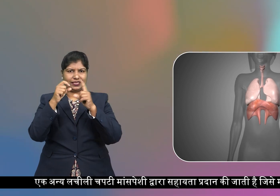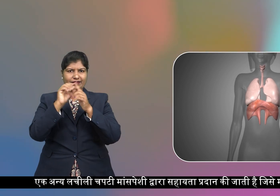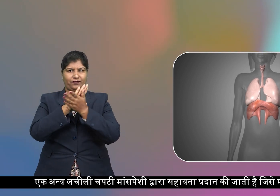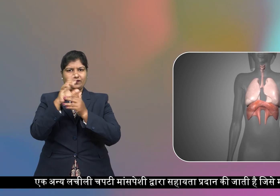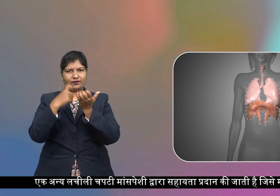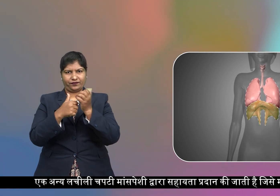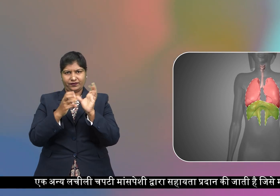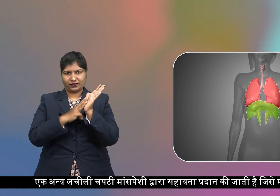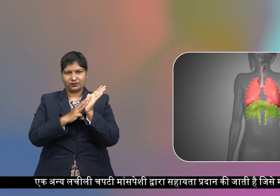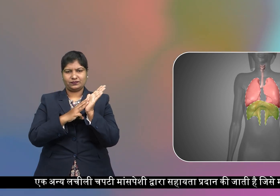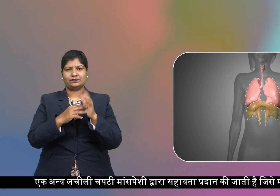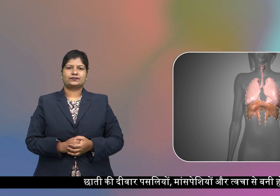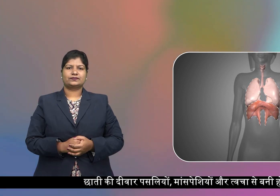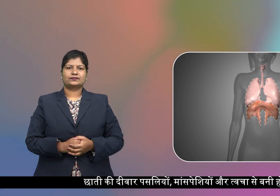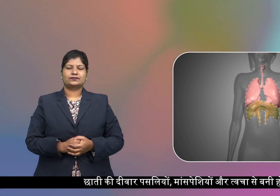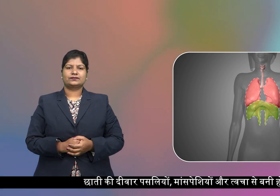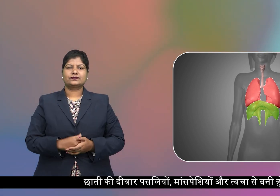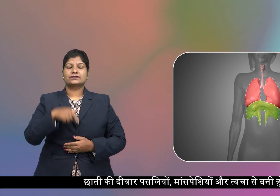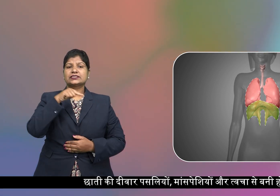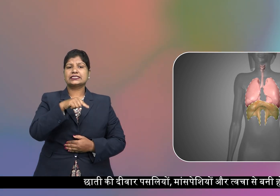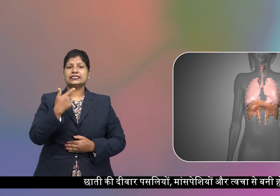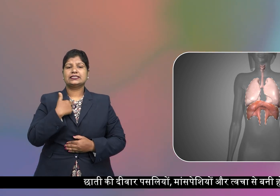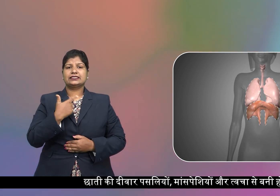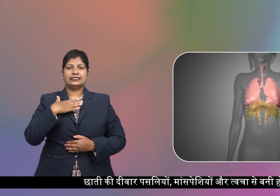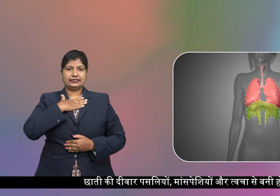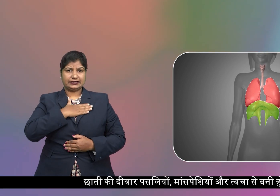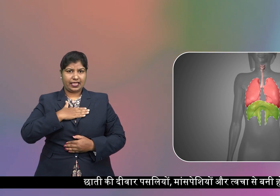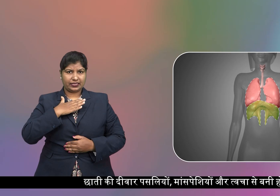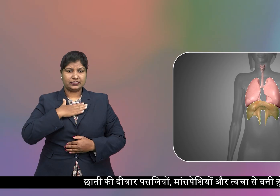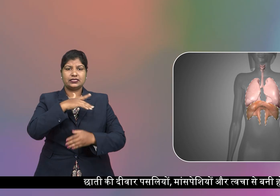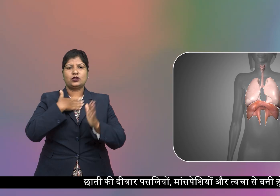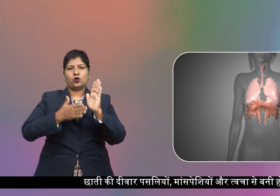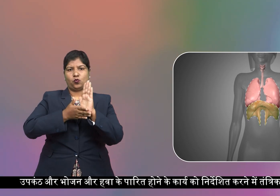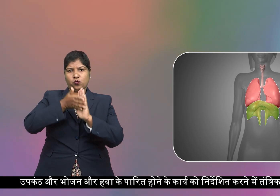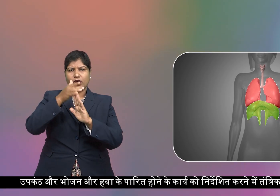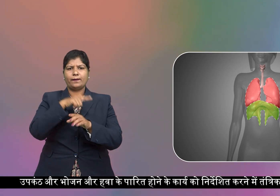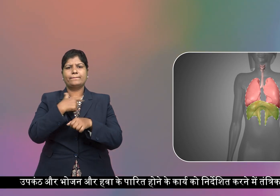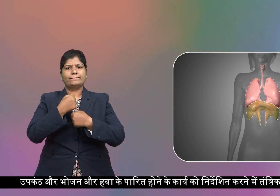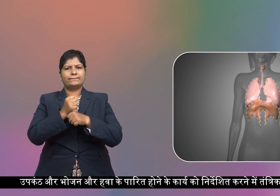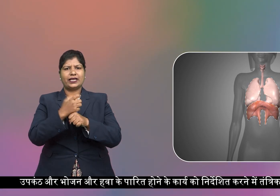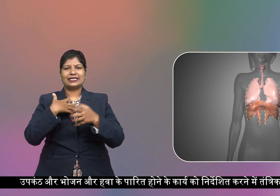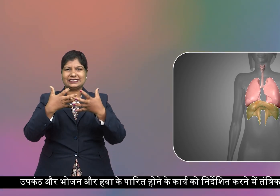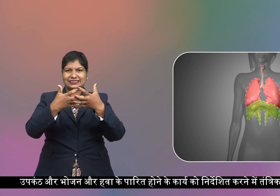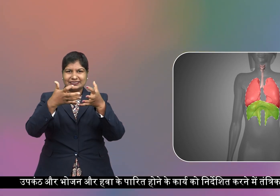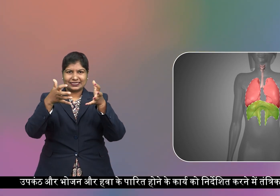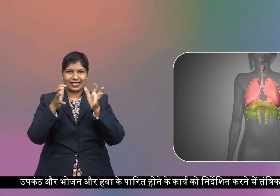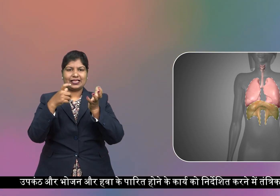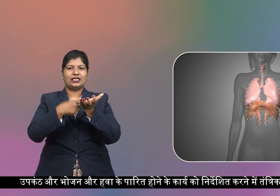छद कहा जाता है। छाती की दीवार पसलियों, मांसपेशियों और त्वचा